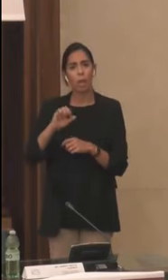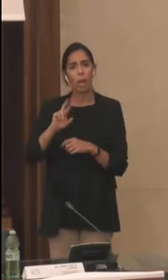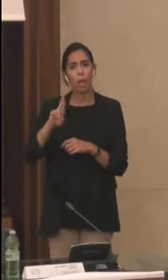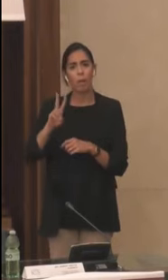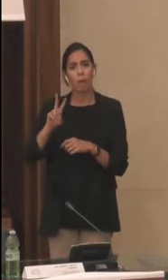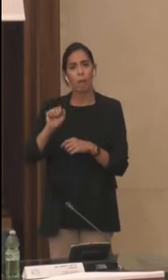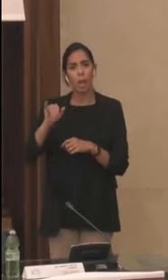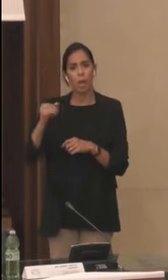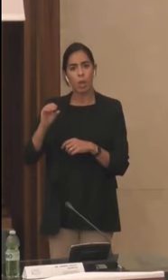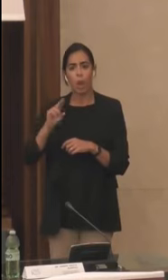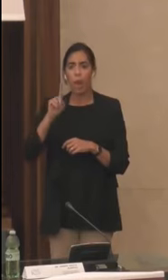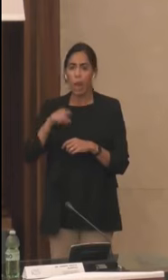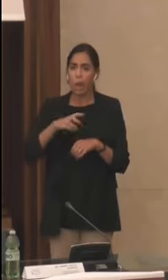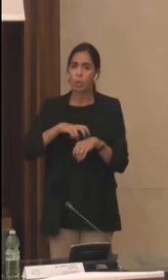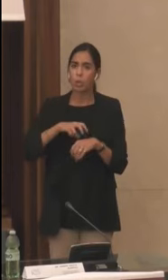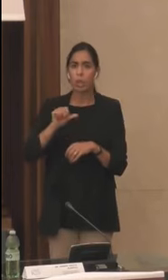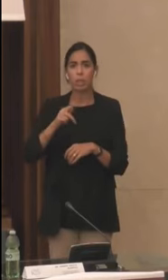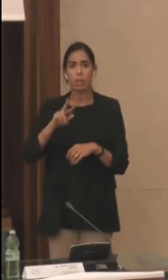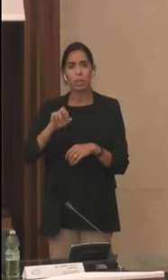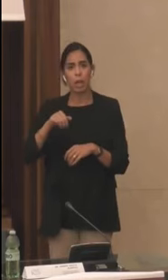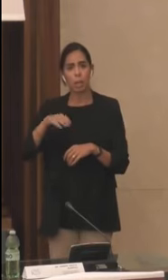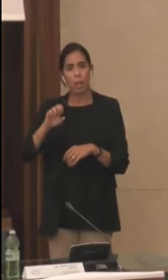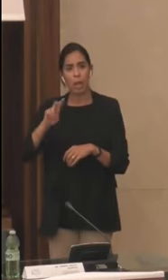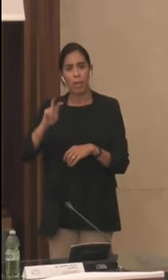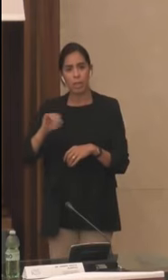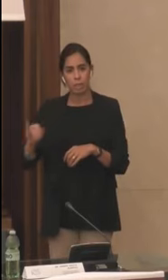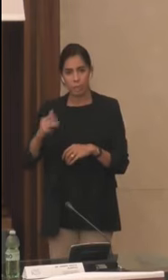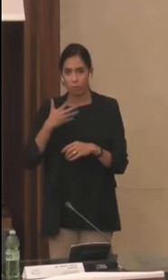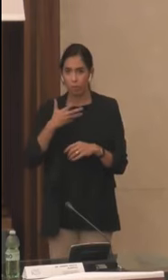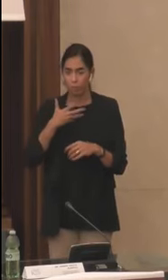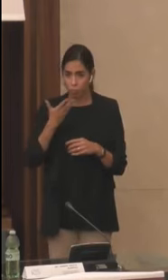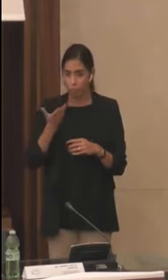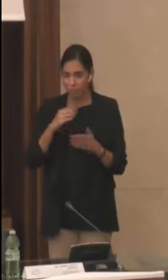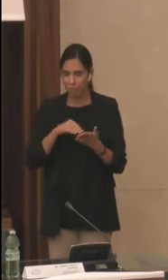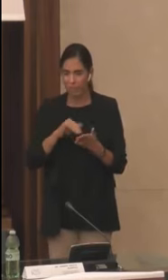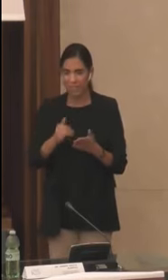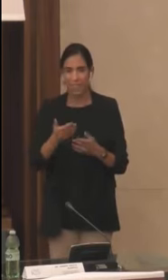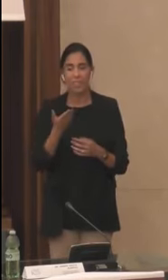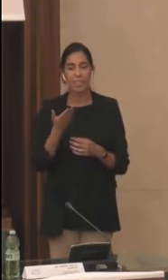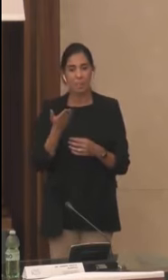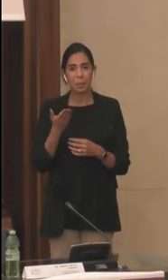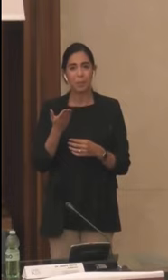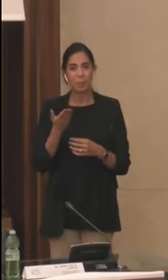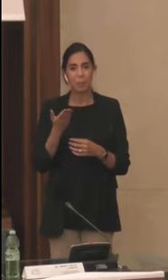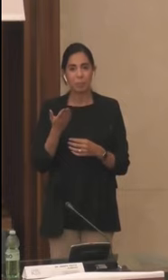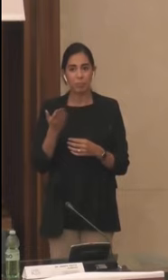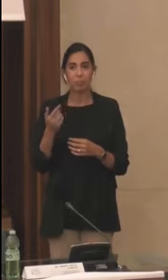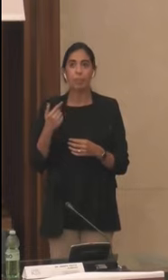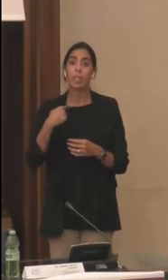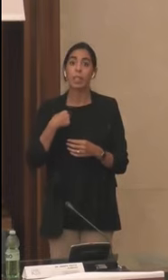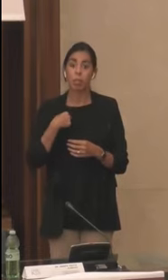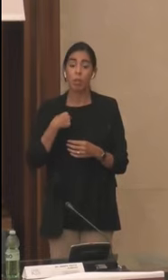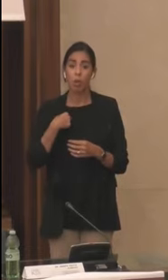o no está más, Estramesi, que yo di conferencia, o sea, di una ponencia acá en Roma en 2